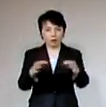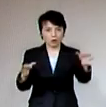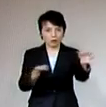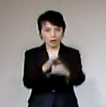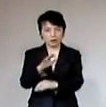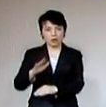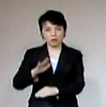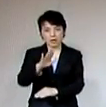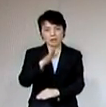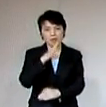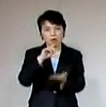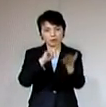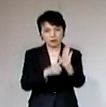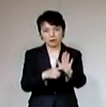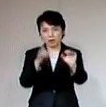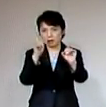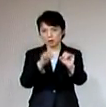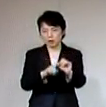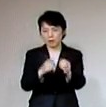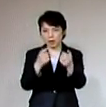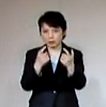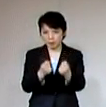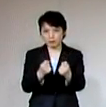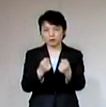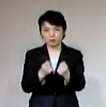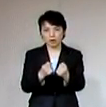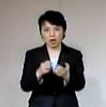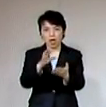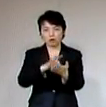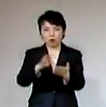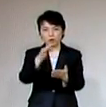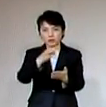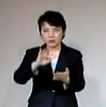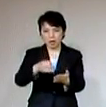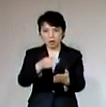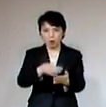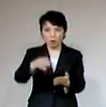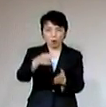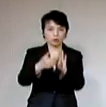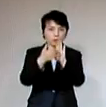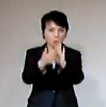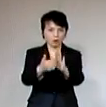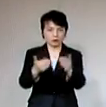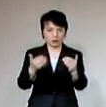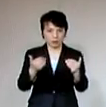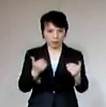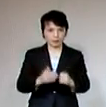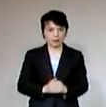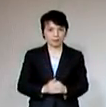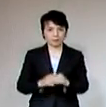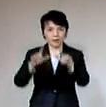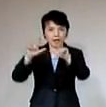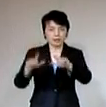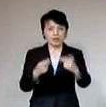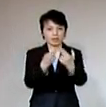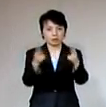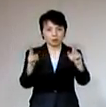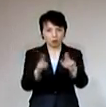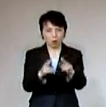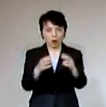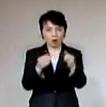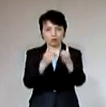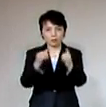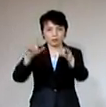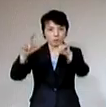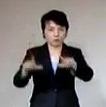成長の実現に向けて断固として消費税の増税を防止しなくてはなりません。生活の党は国民の